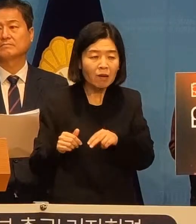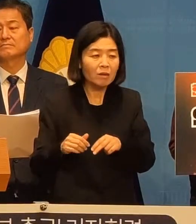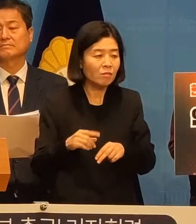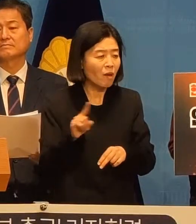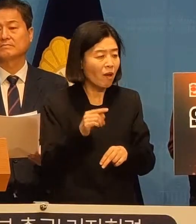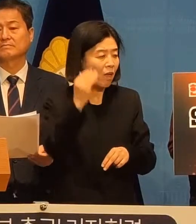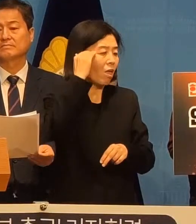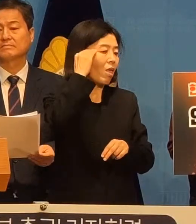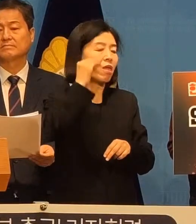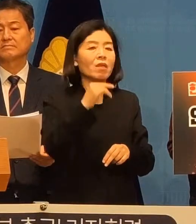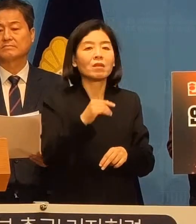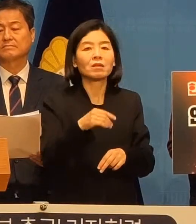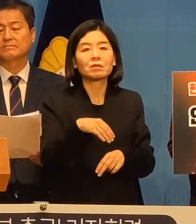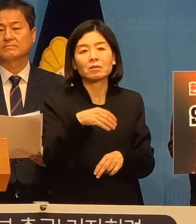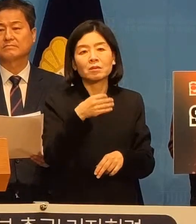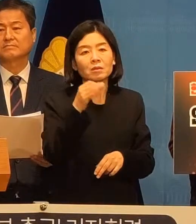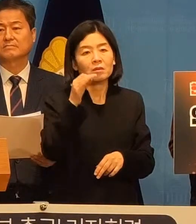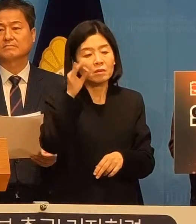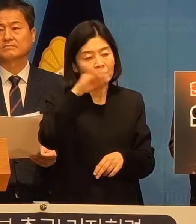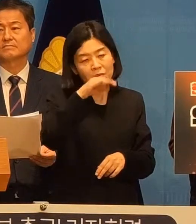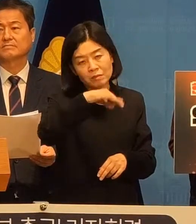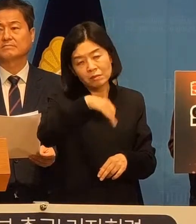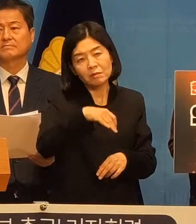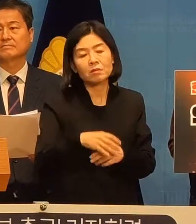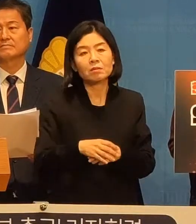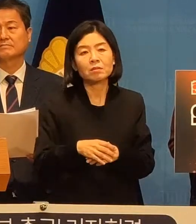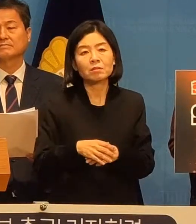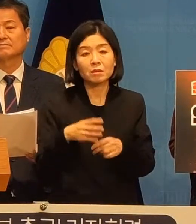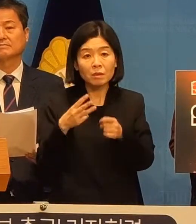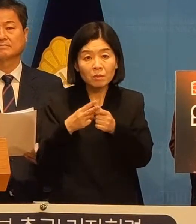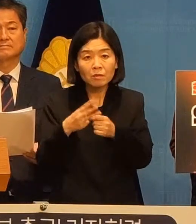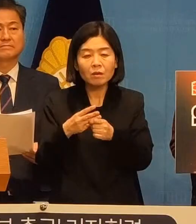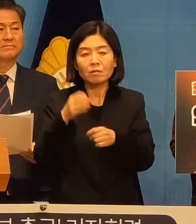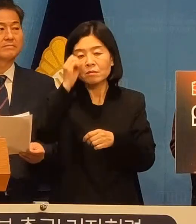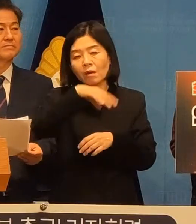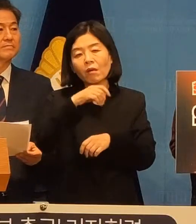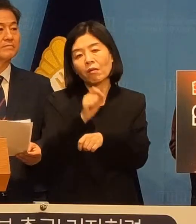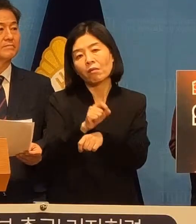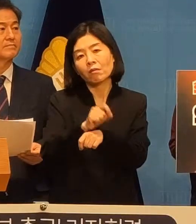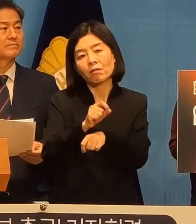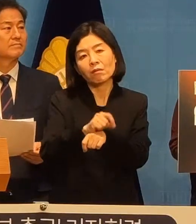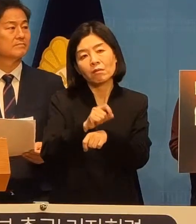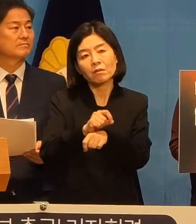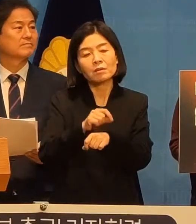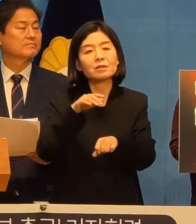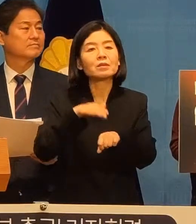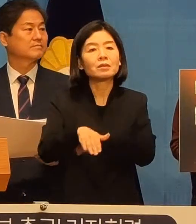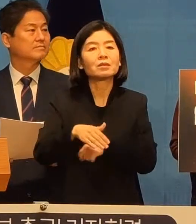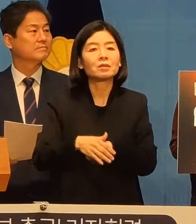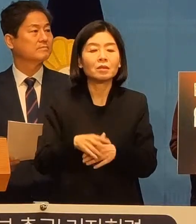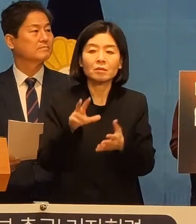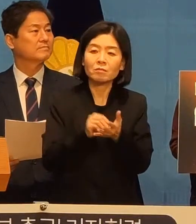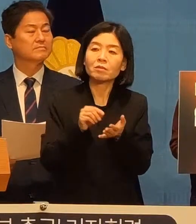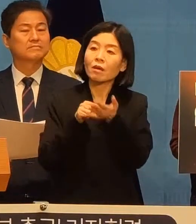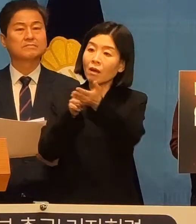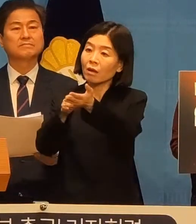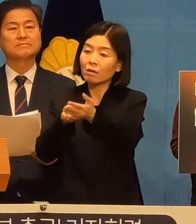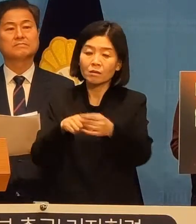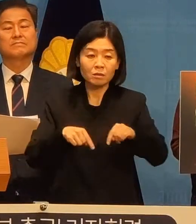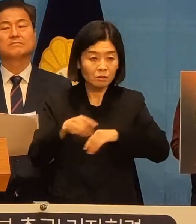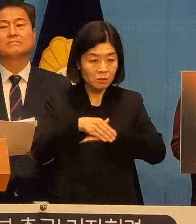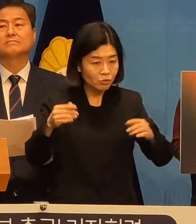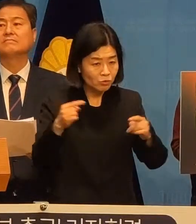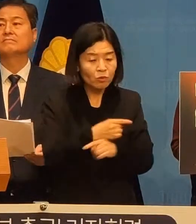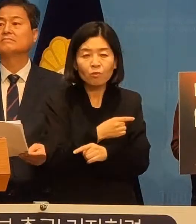있습니다. 세 번째는 관료주의적인 일방적인 집행입니다. 문제가 제기되었어도 정책은